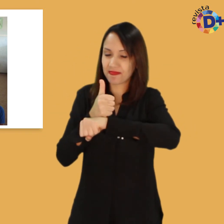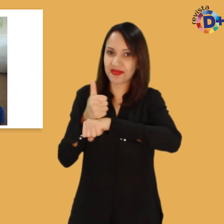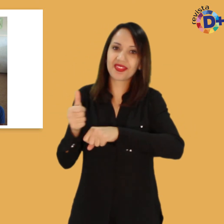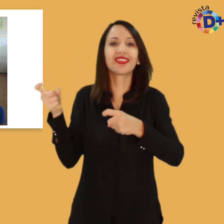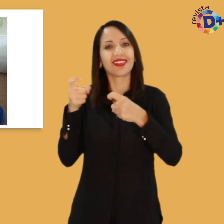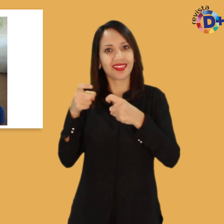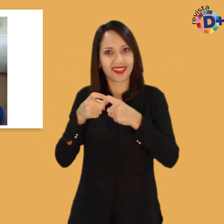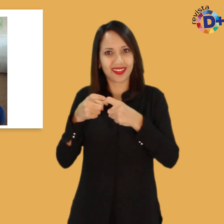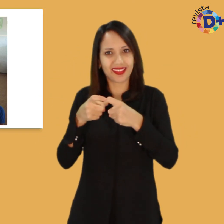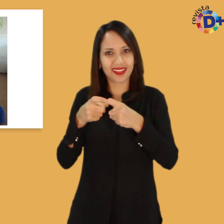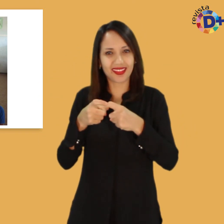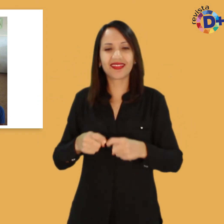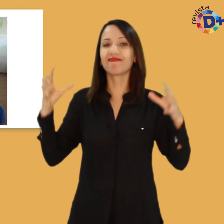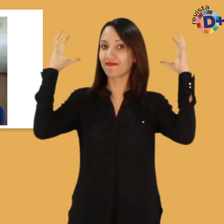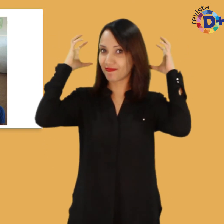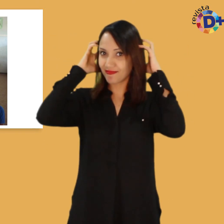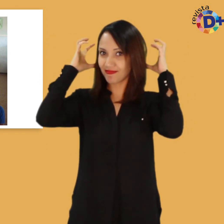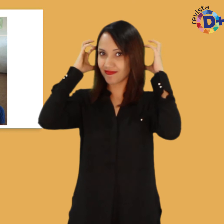medicina e da fonoaudiologia.